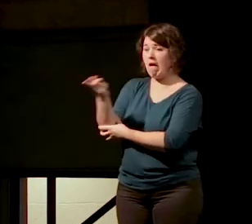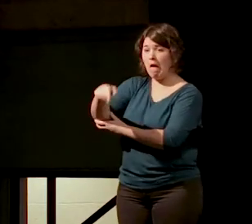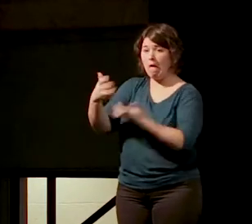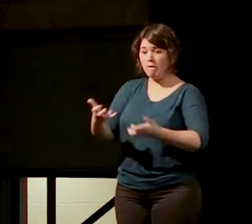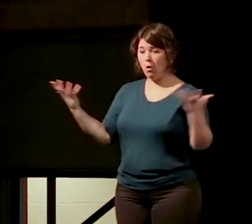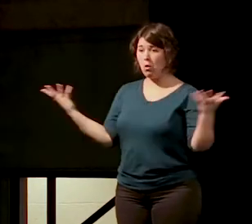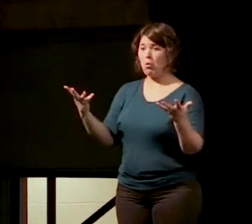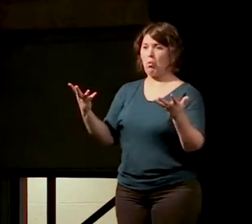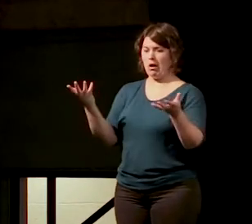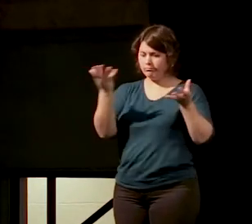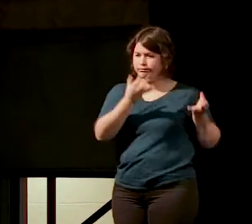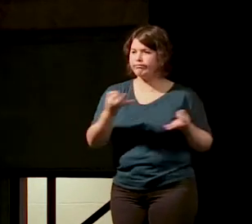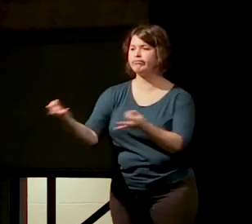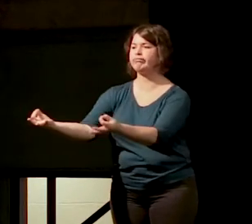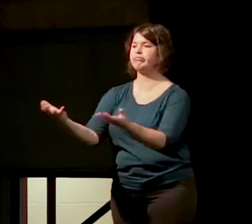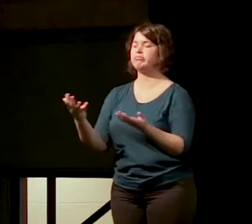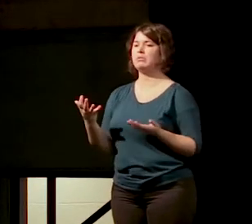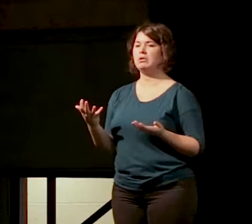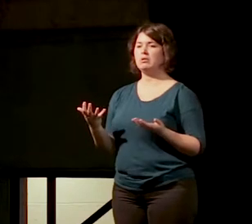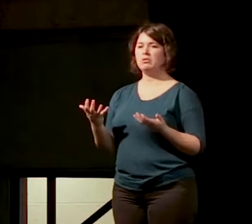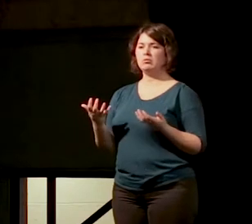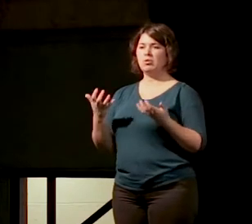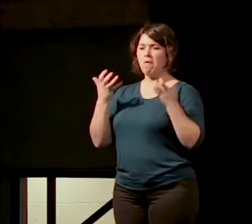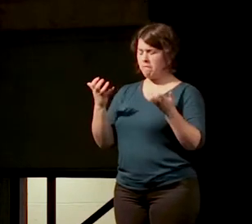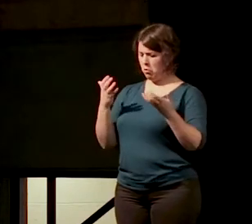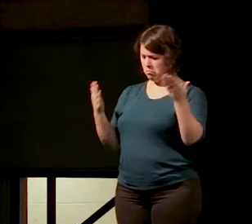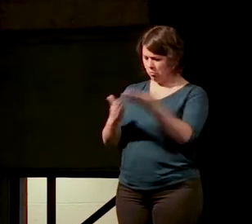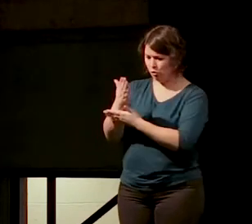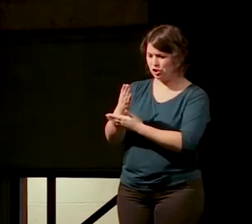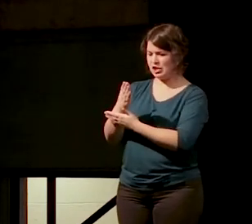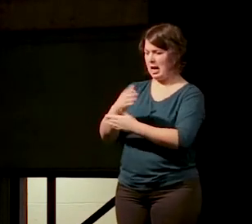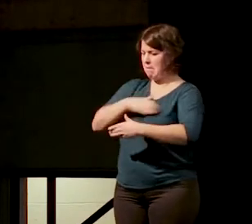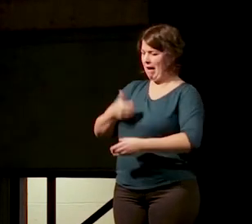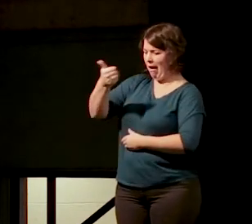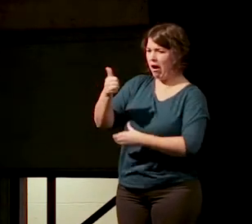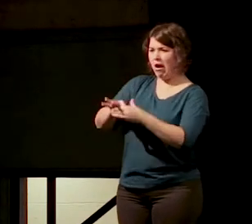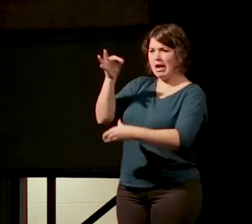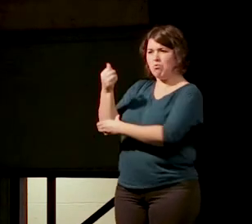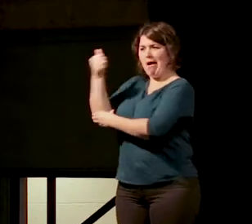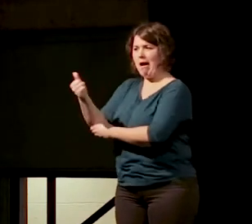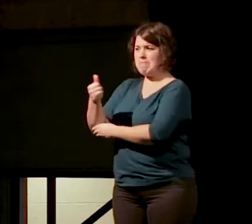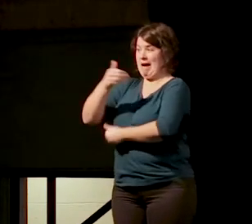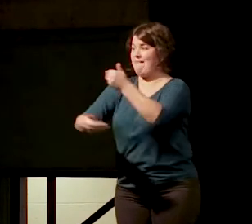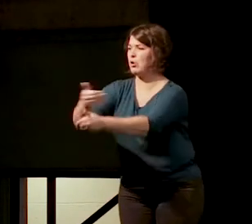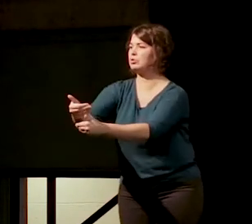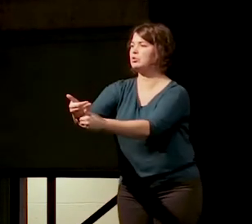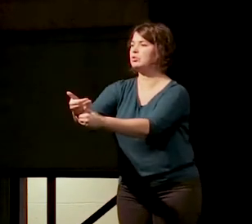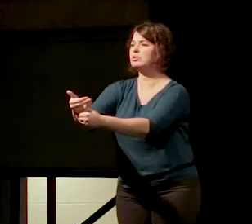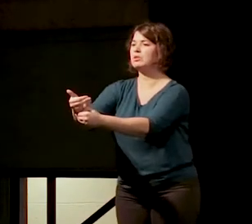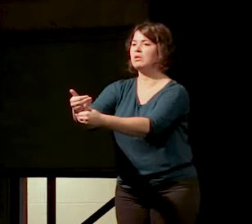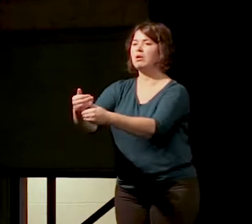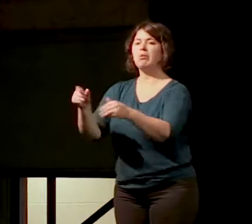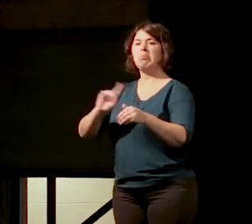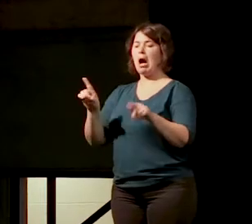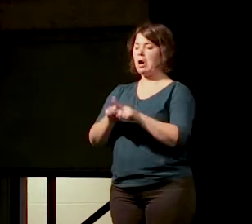de la constance. Ils espèrent un projet, un maire, un élu qui avance et pas l'expression